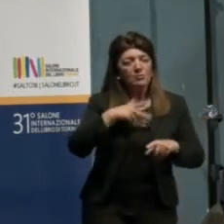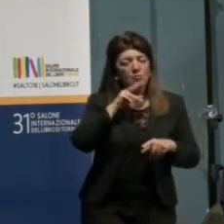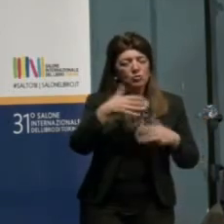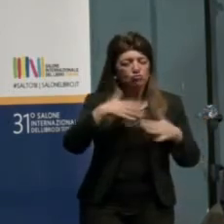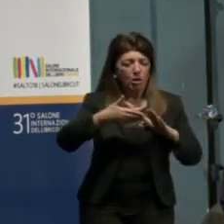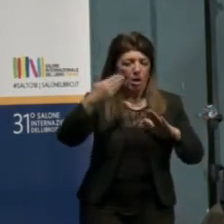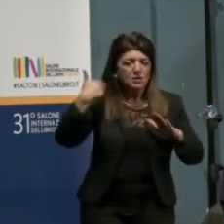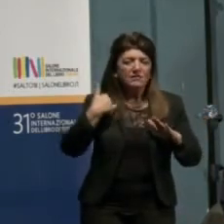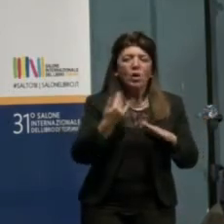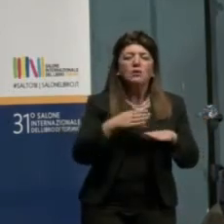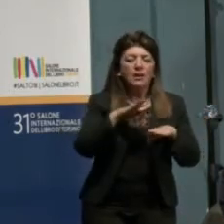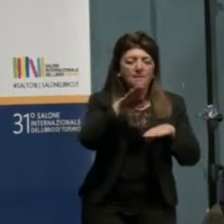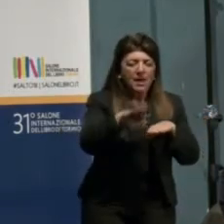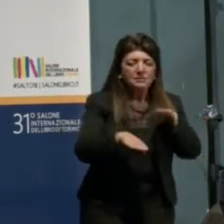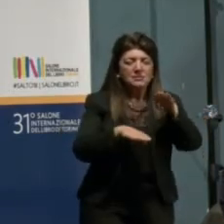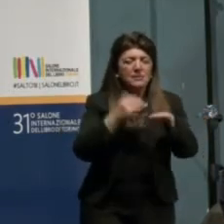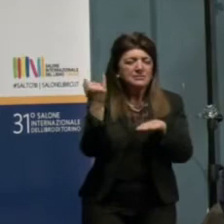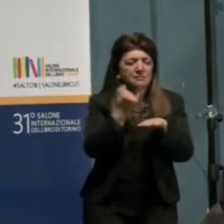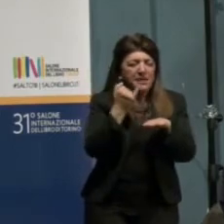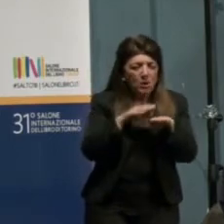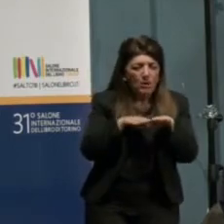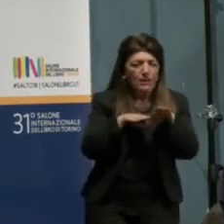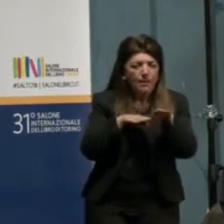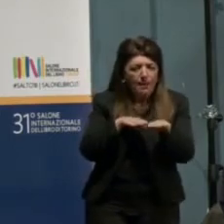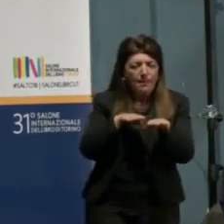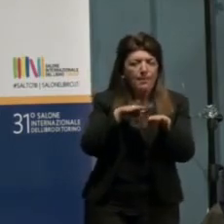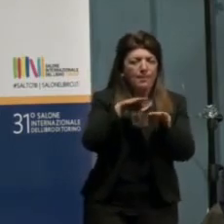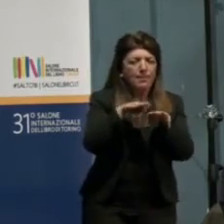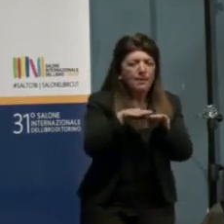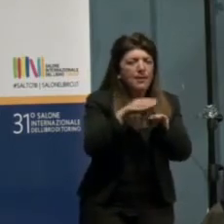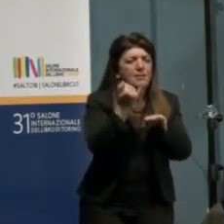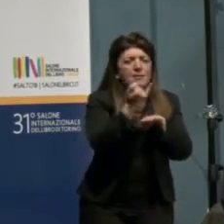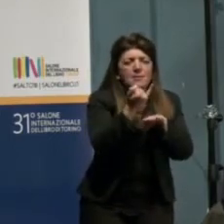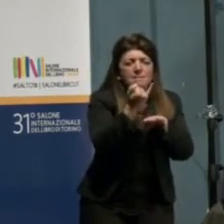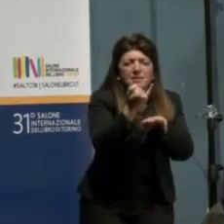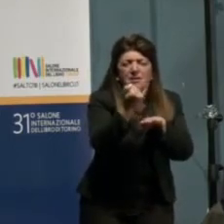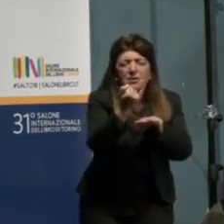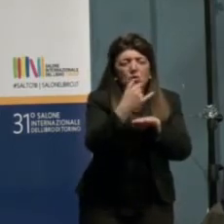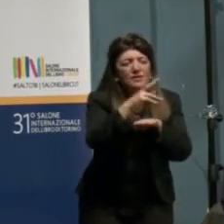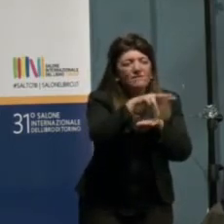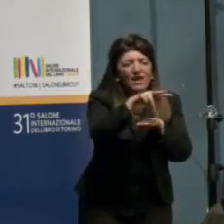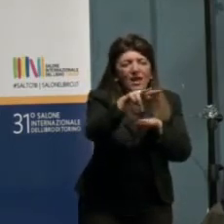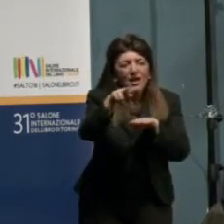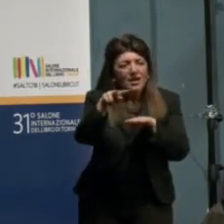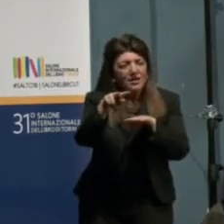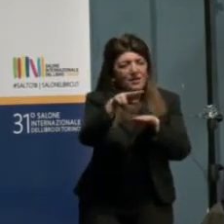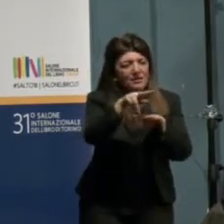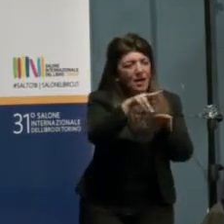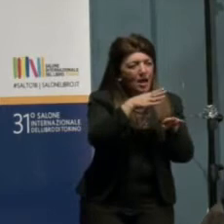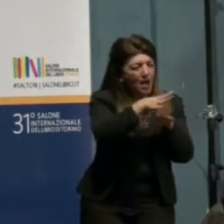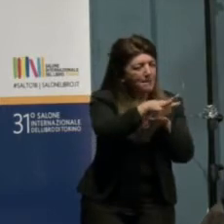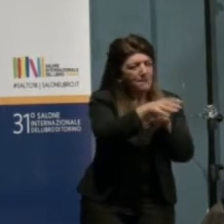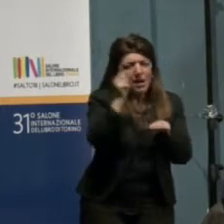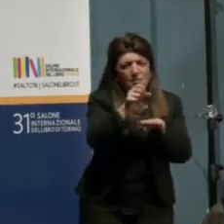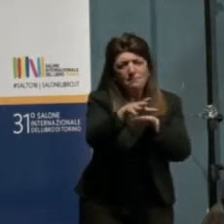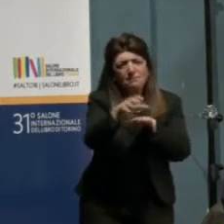piccoli passi strappiamo dei brandelli di verità come diceva erri de luca e ci costa